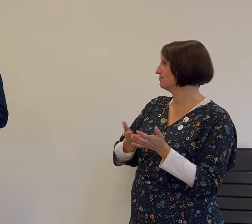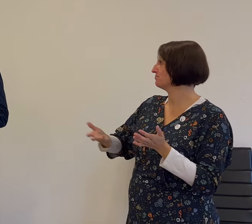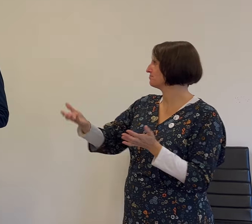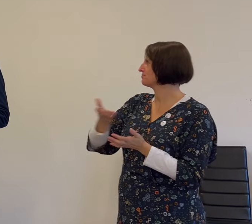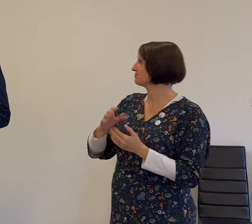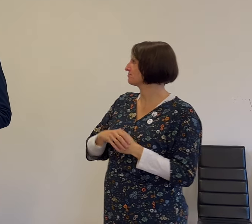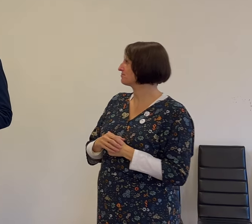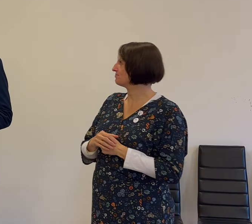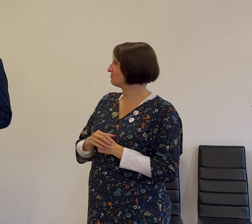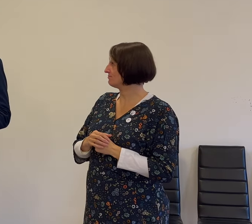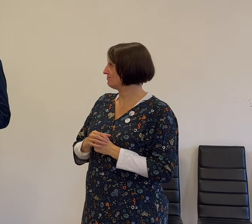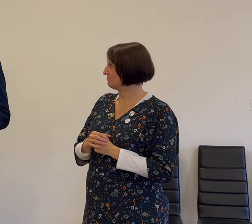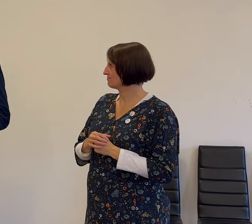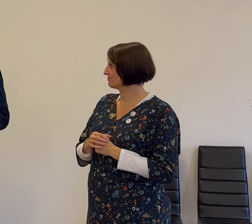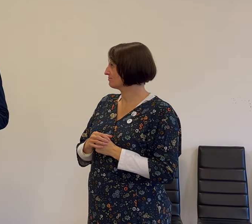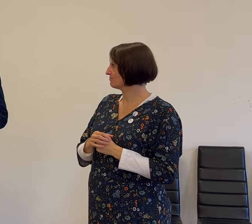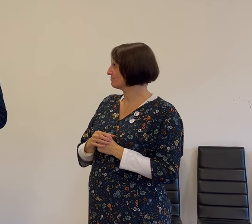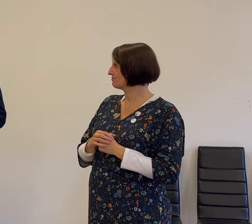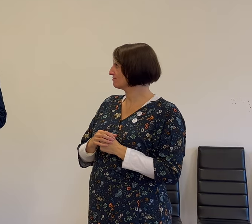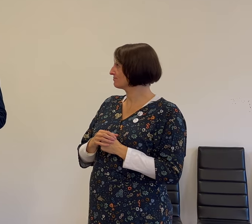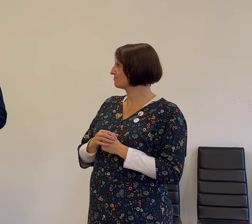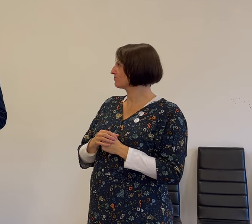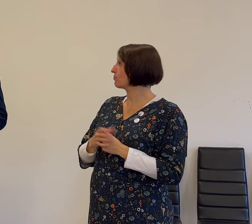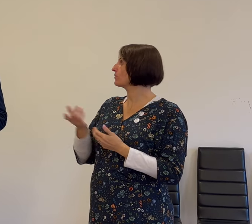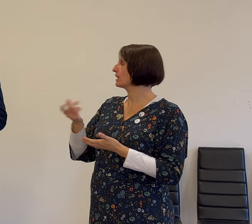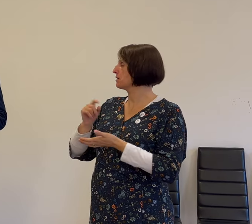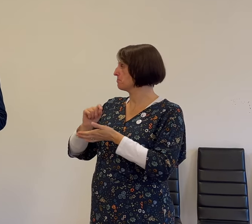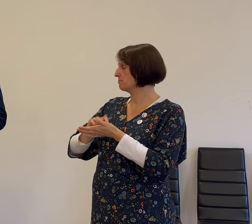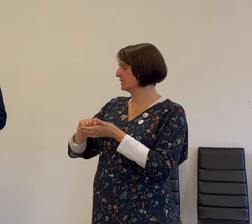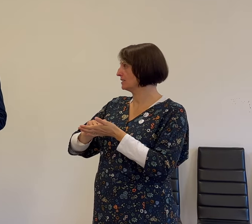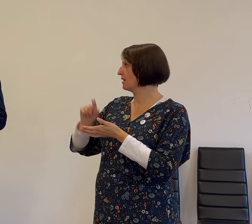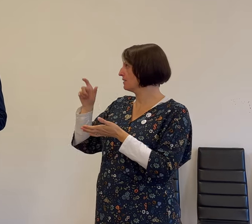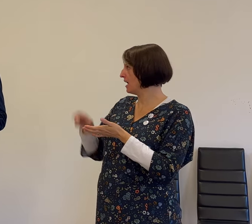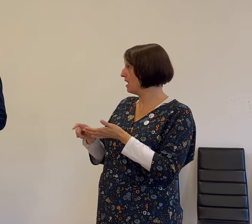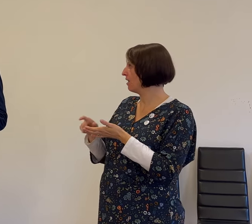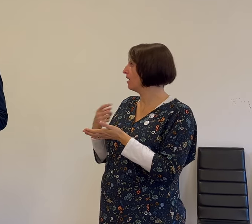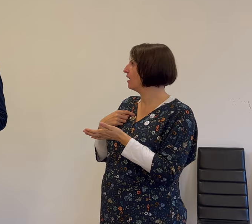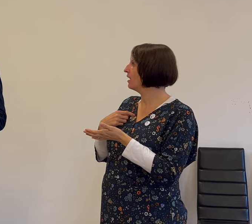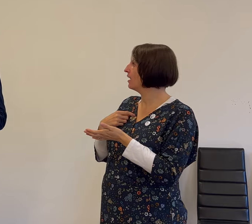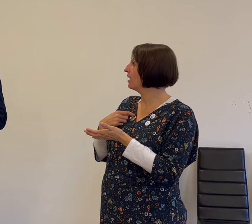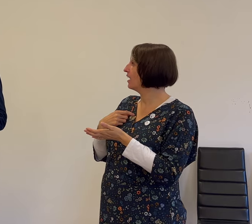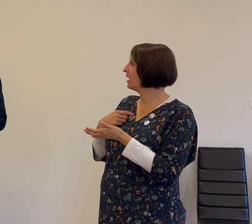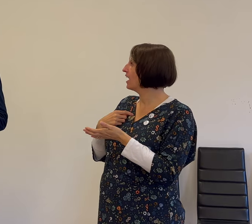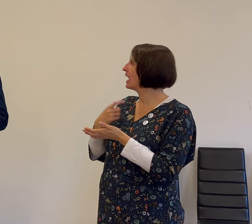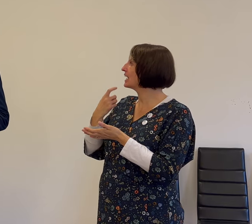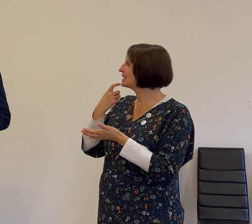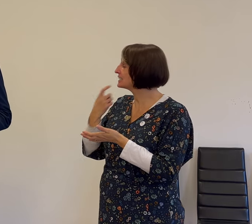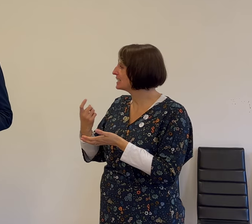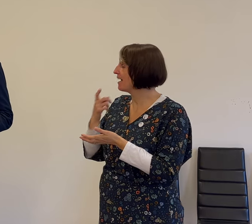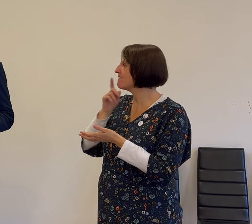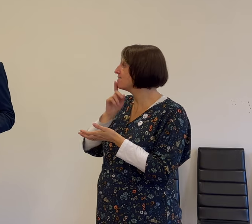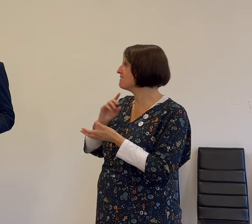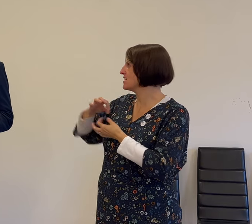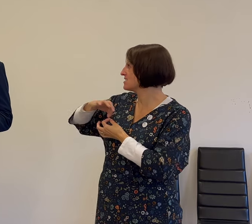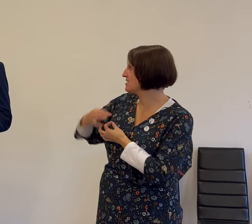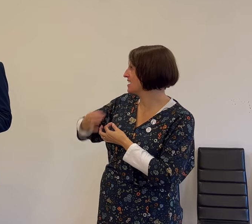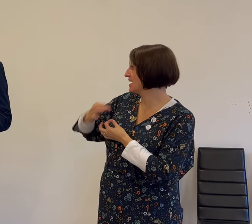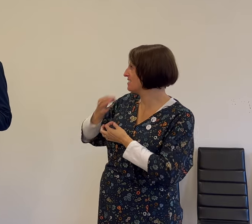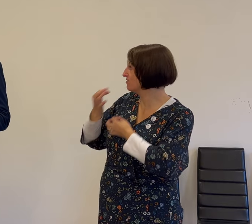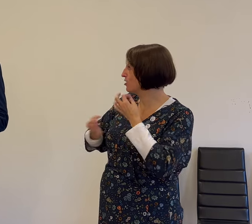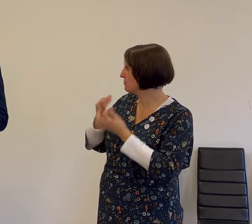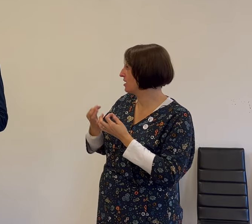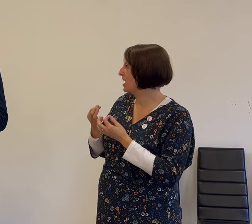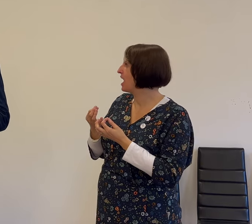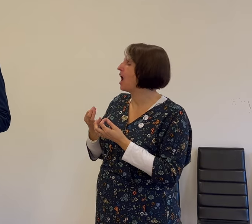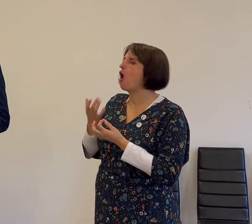a zdá se, že pisatel tohohle příběhu si liboval v detailech, protože nepopíše jenom